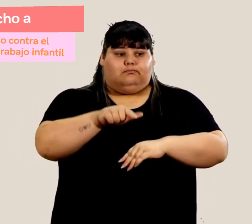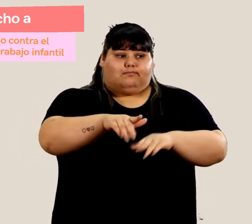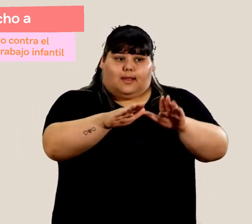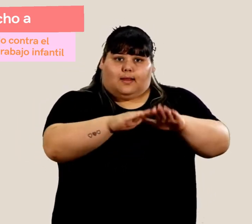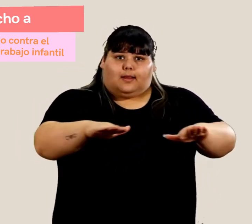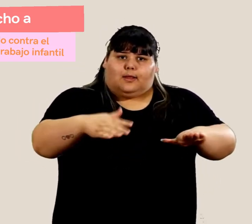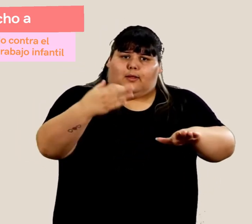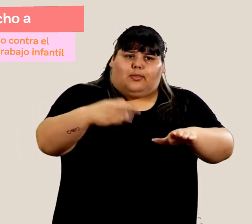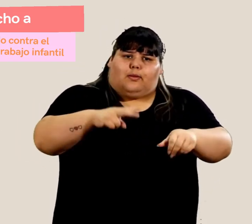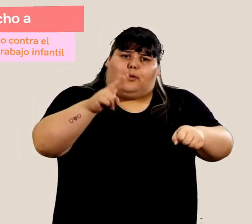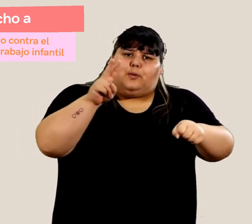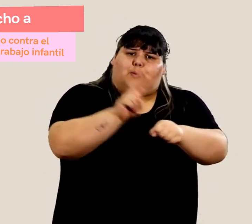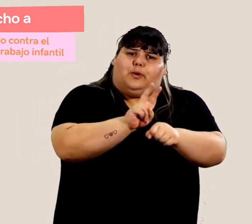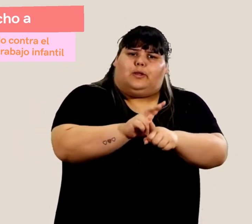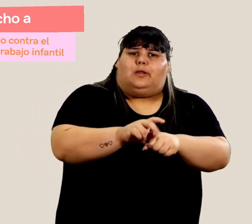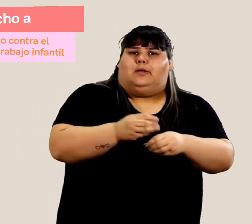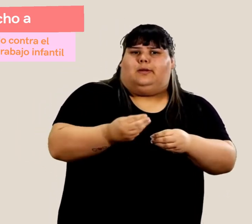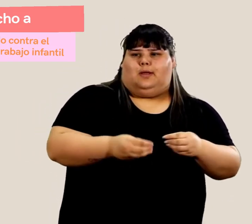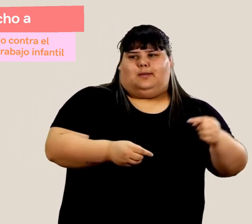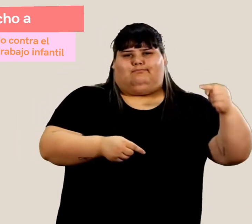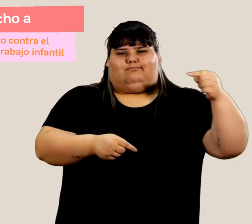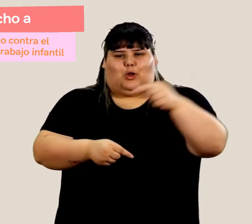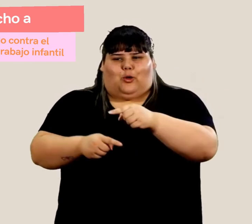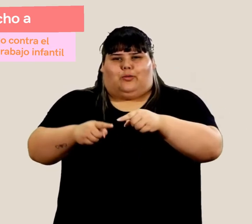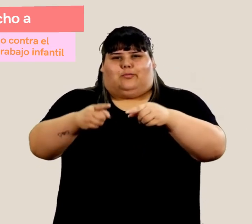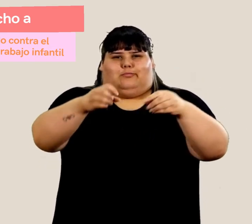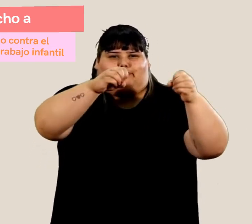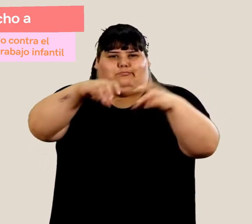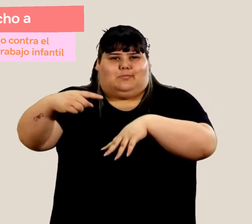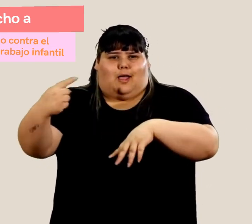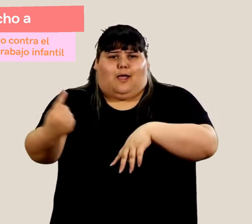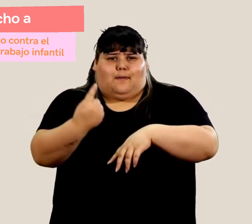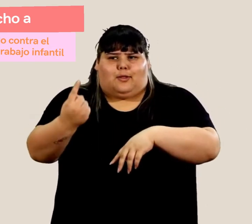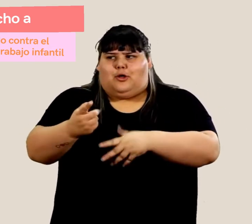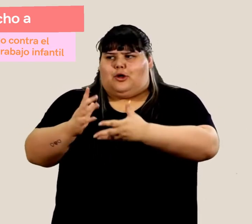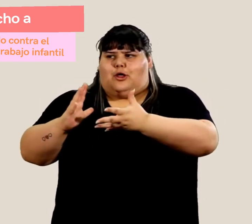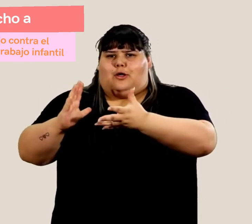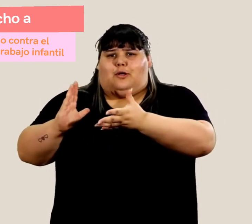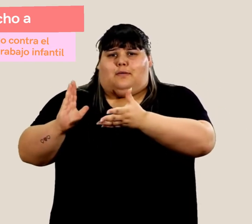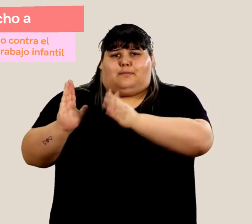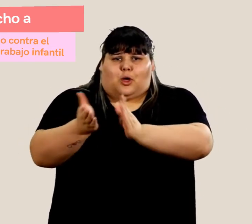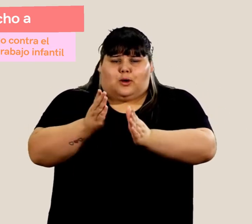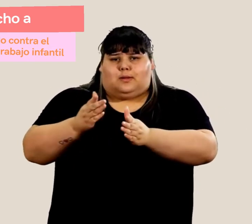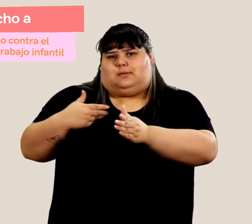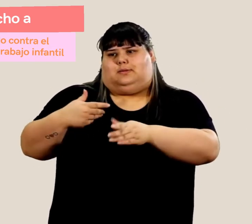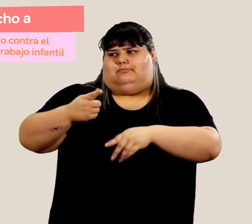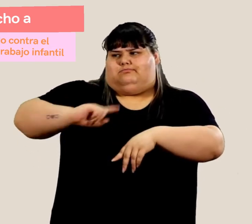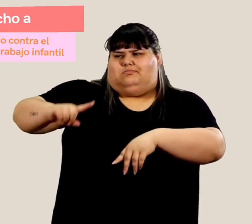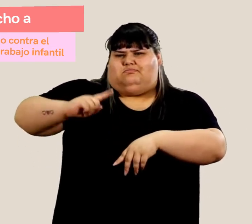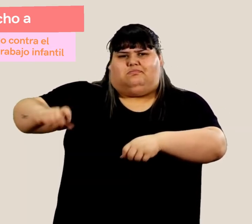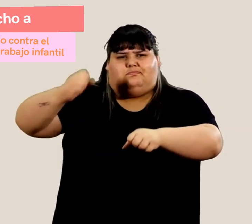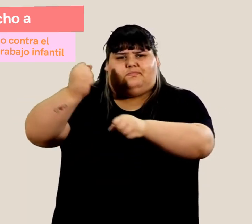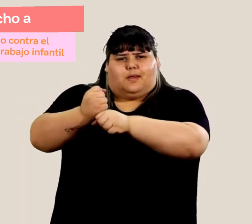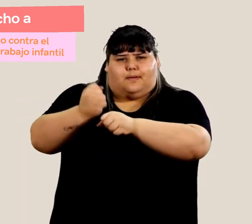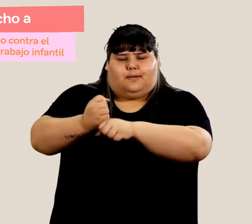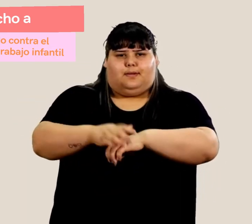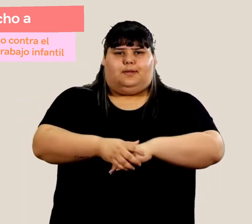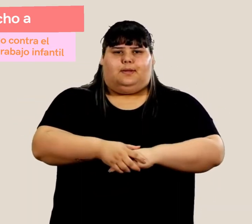ser protegido contra toda forma de abandono, crueldad y explotación. No será